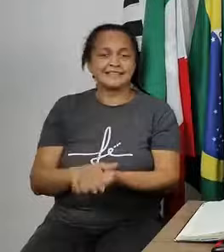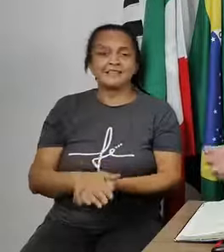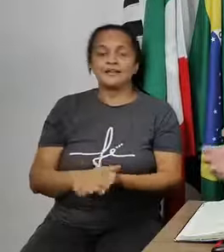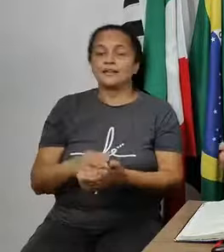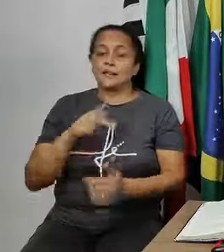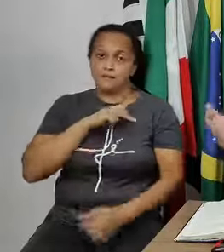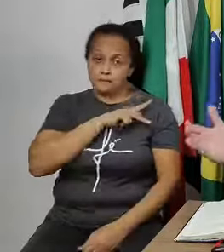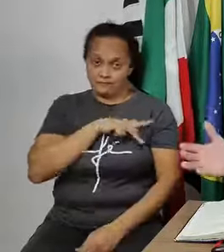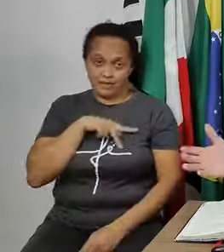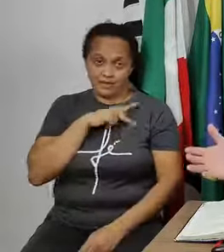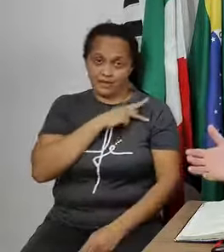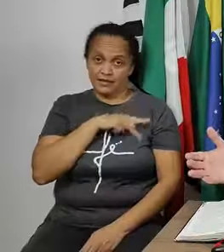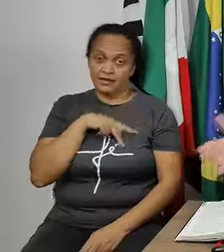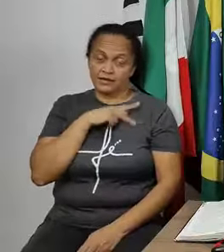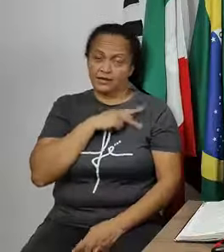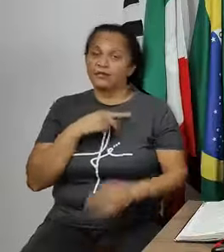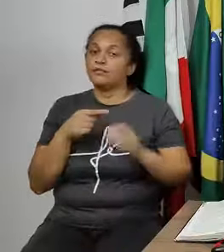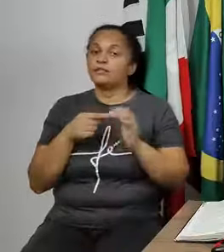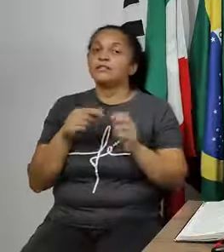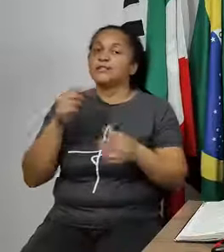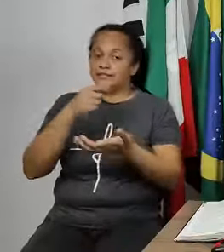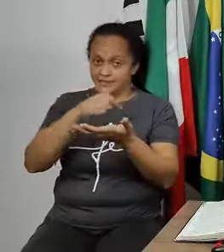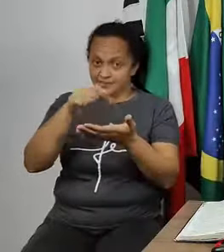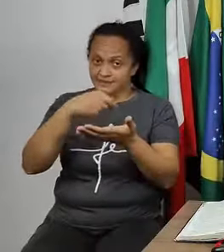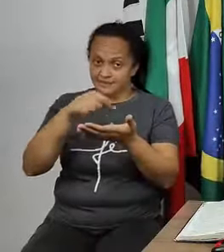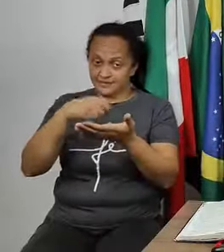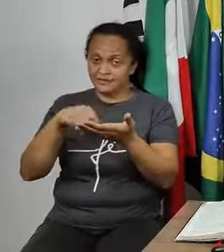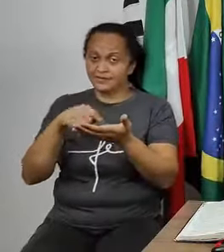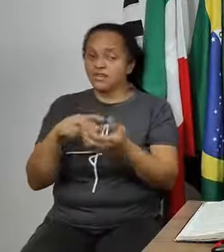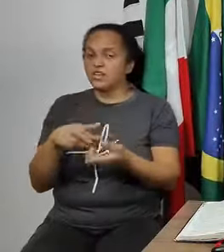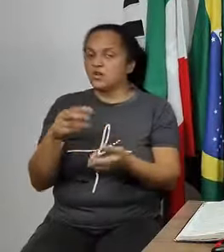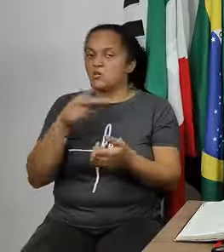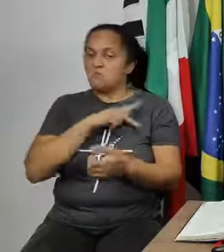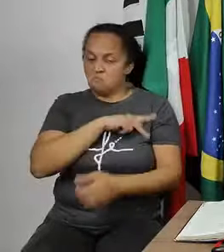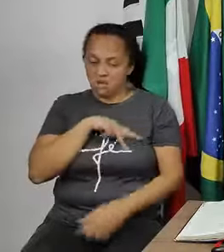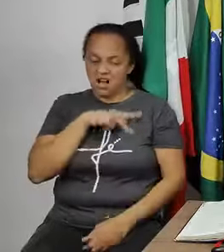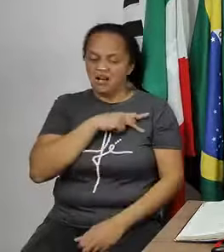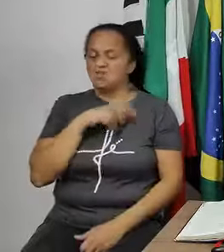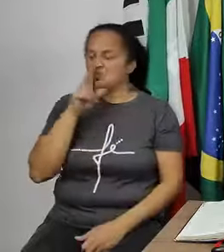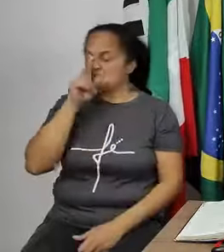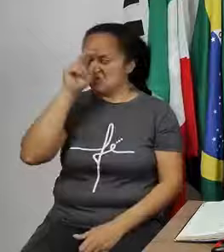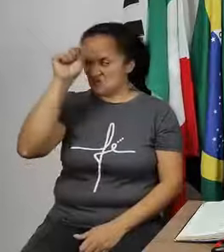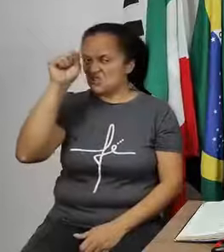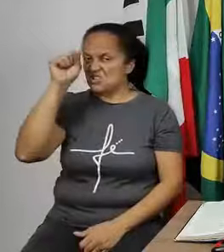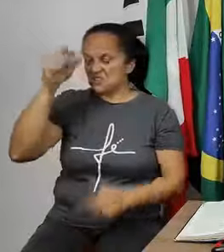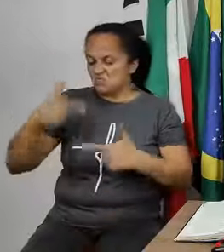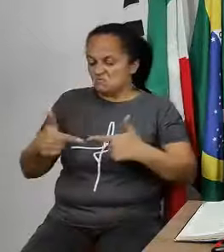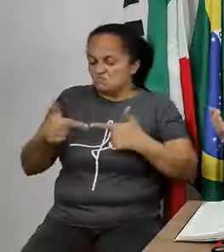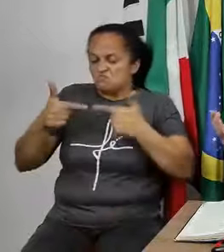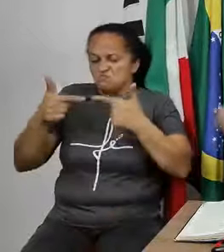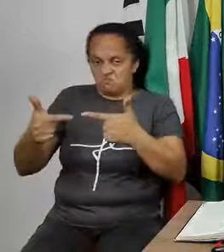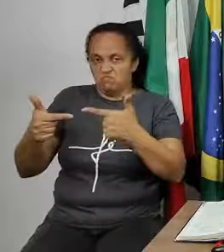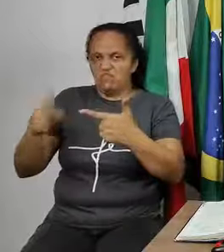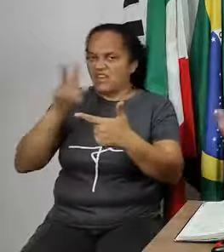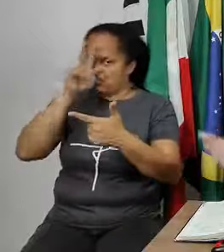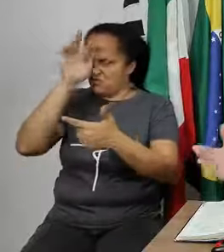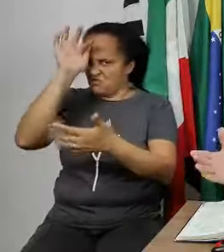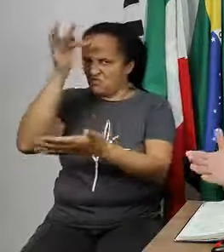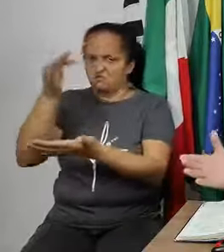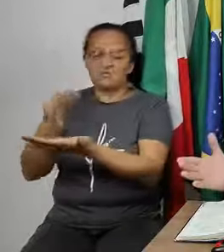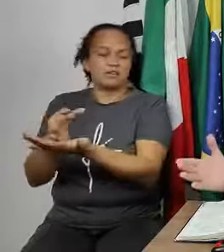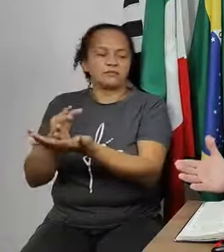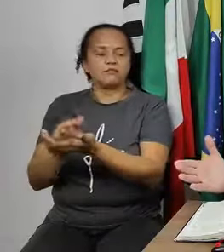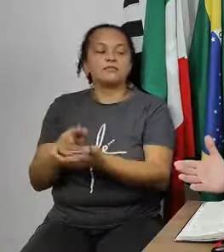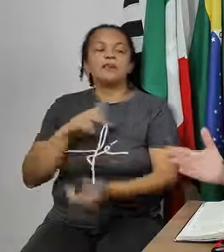um homem que edificou a sua casa na rocha, que é a prática da palavra de Deus. Ele diz,